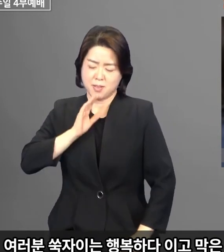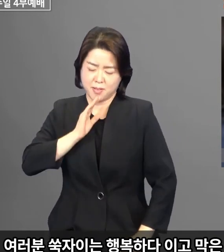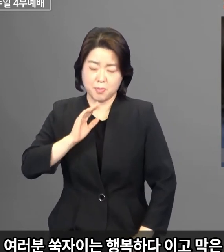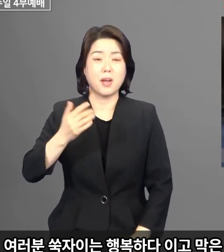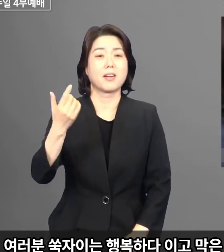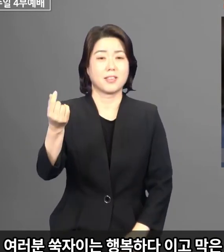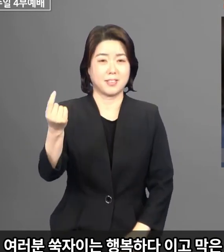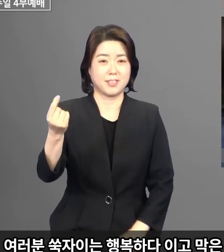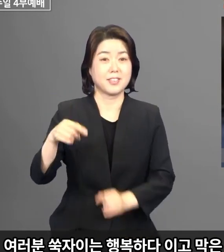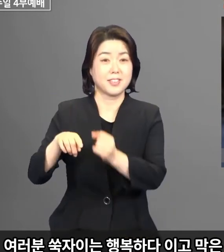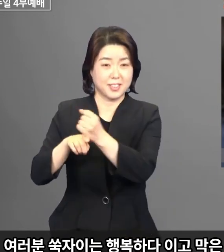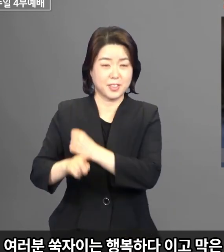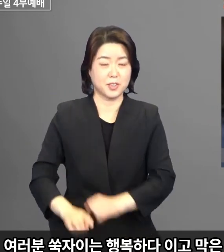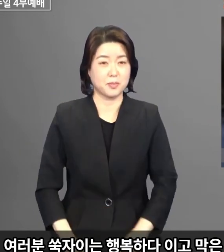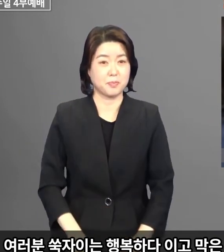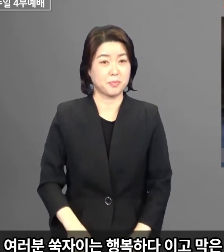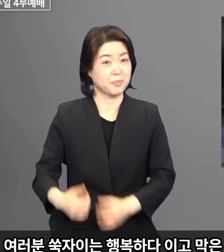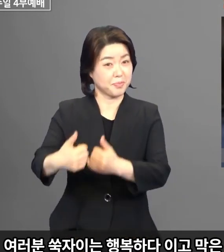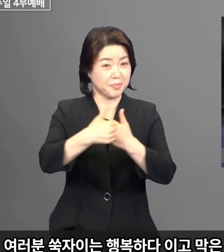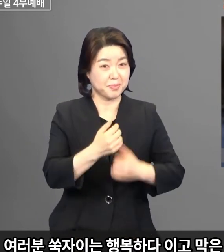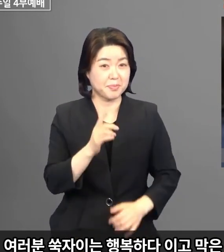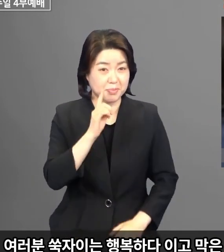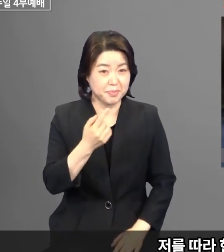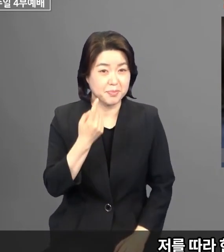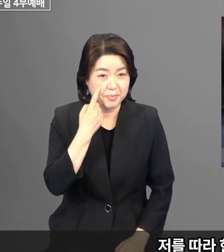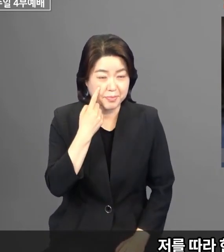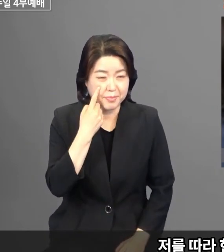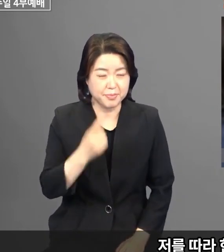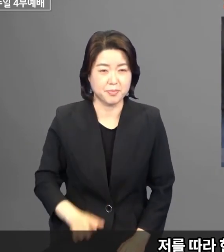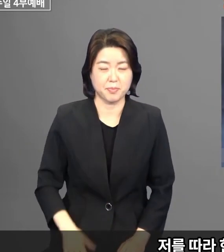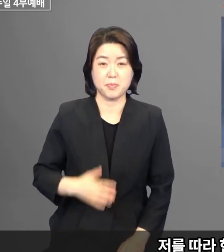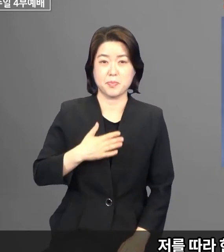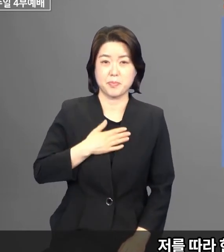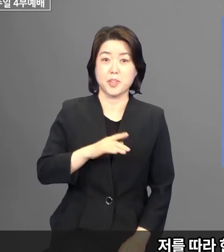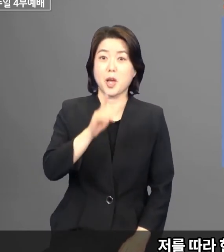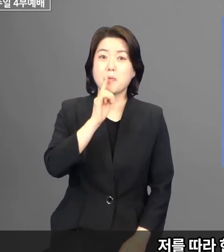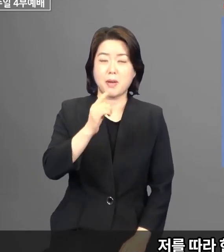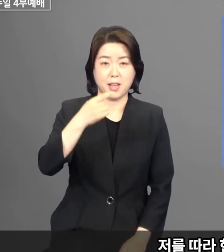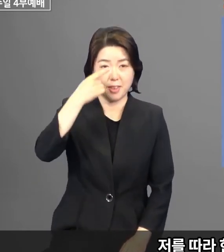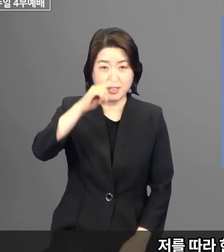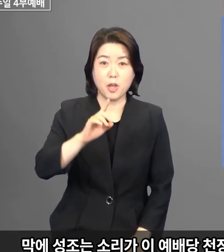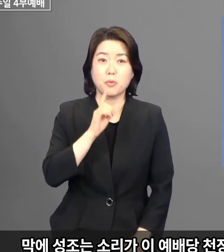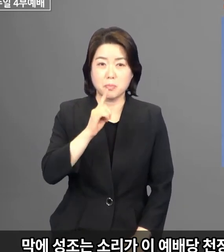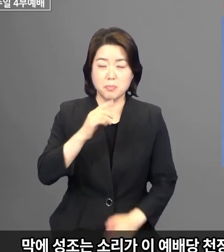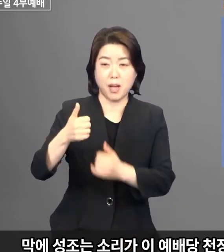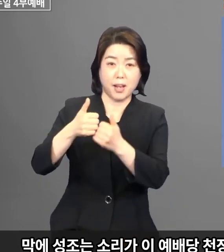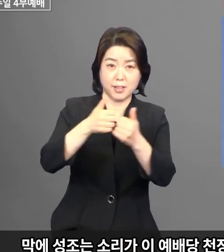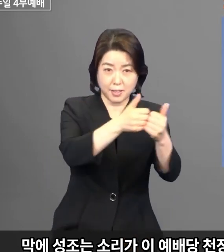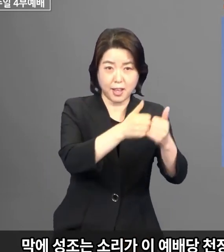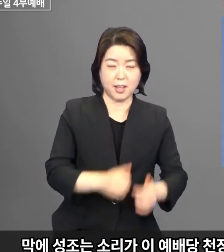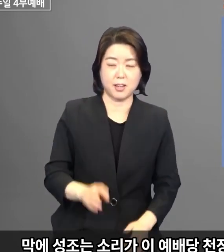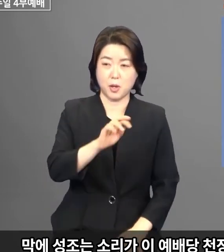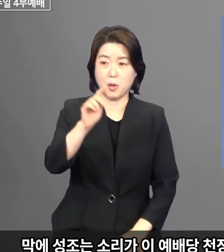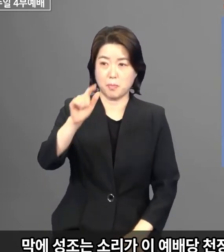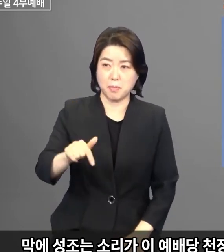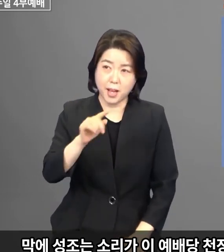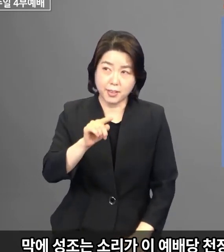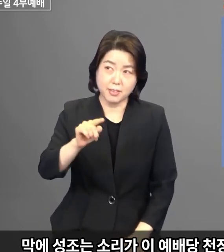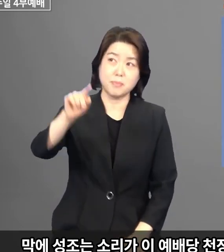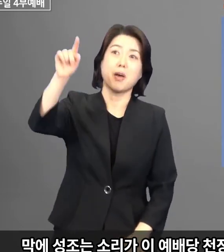정말입니다. 한번 해보고 싶으신가요? 저를 따라 한번 해볼 때 막의